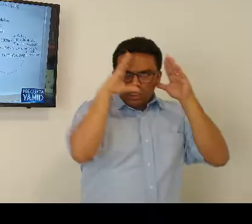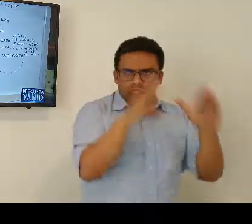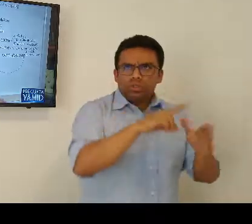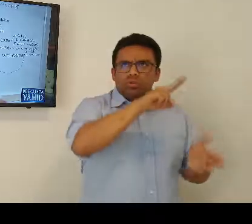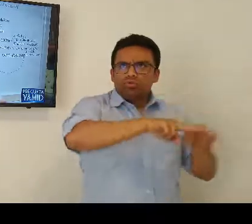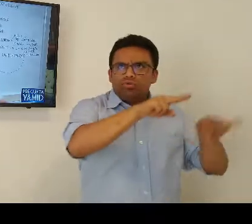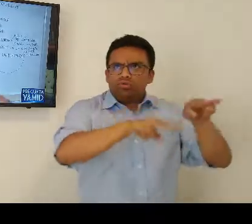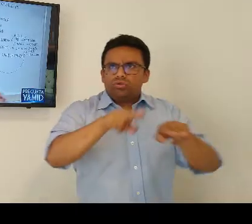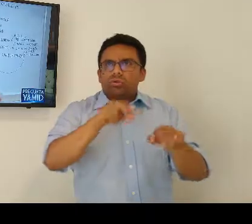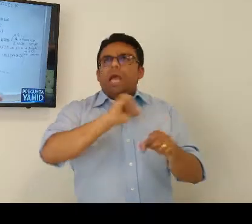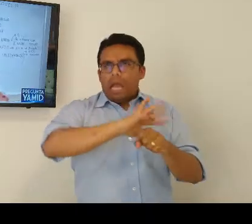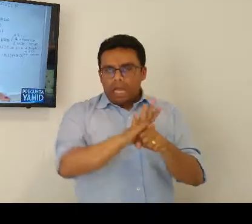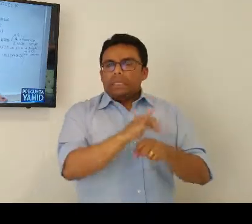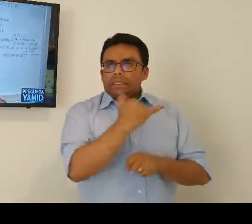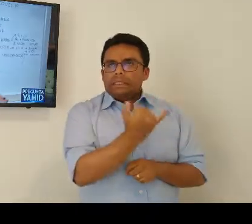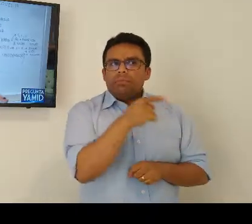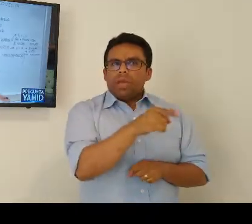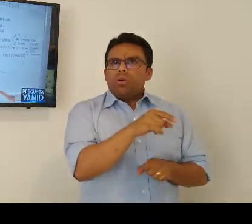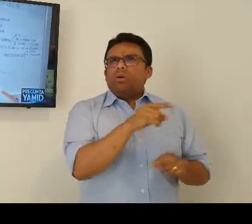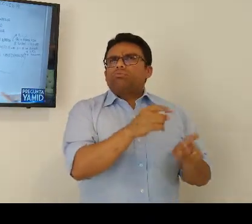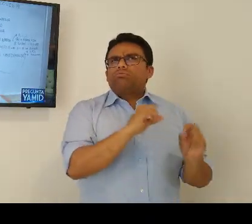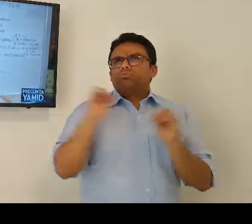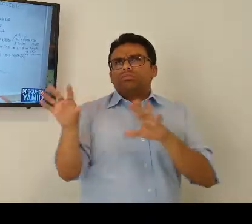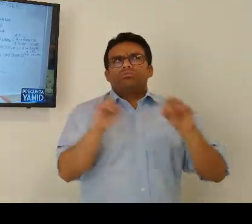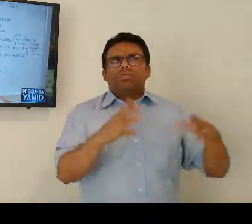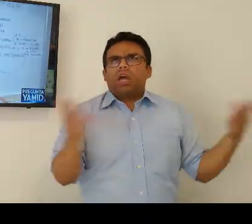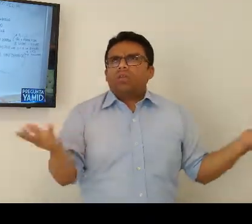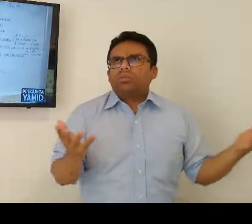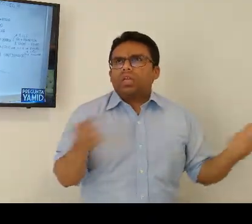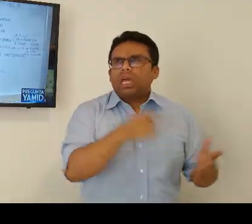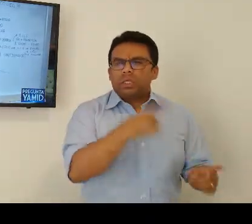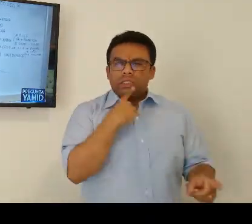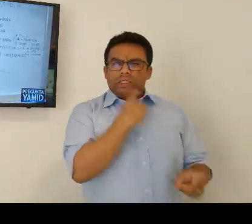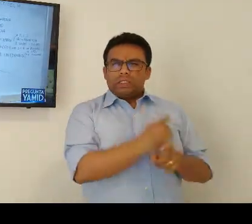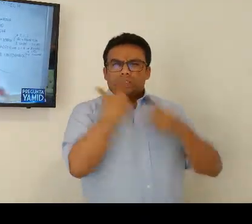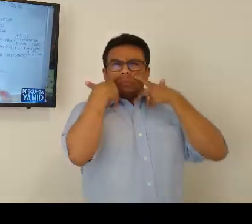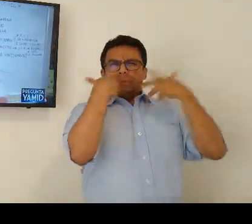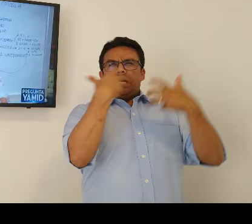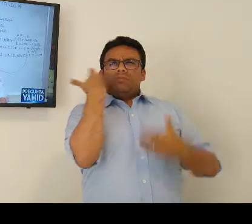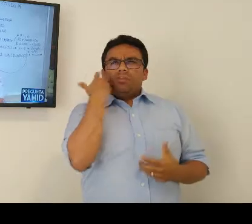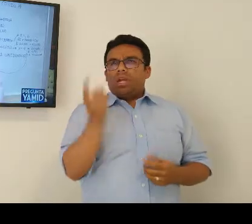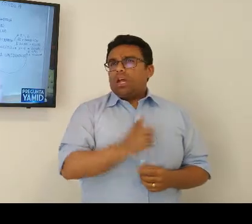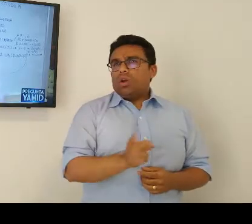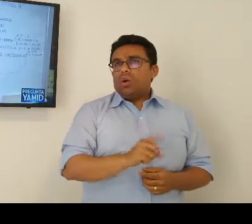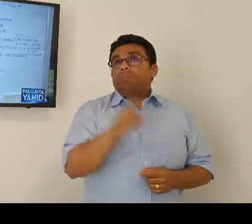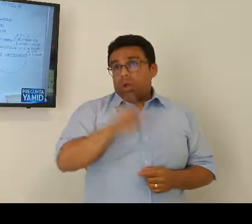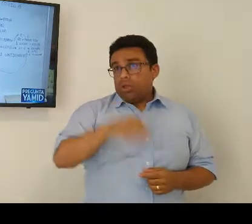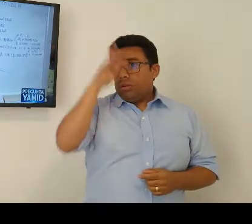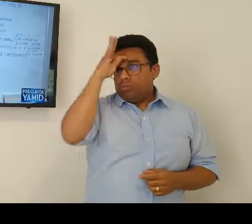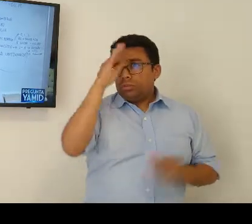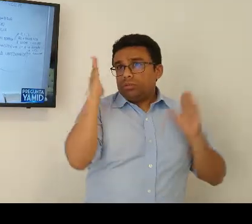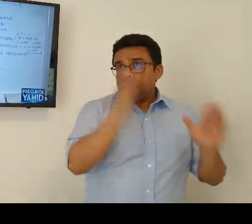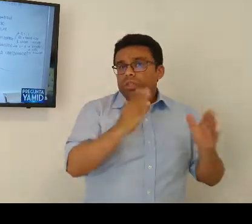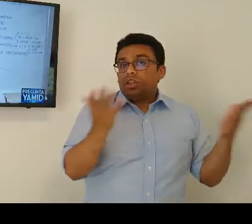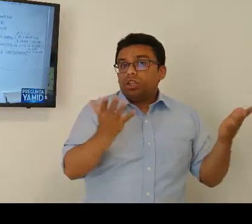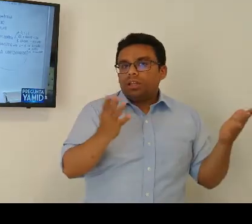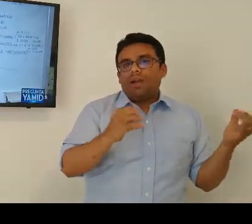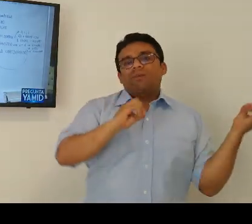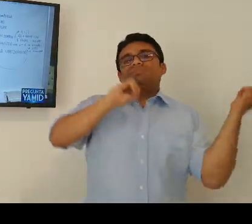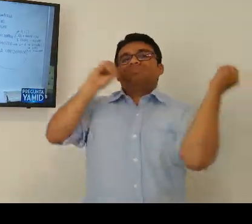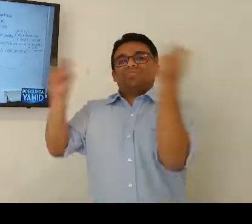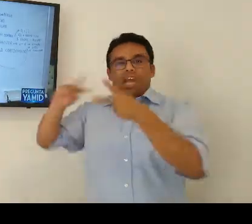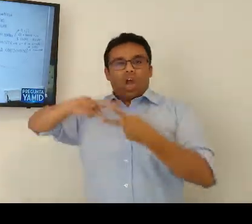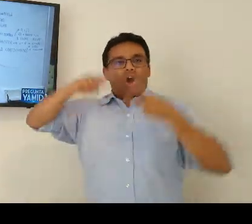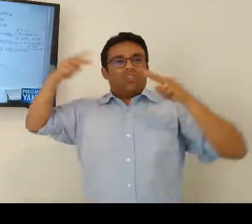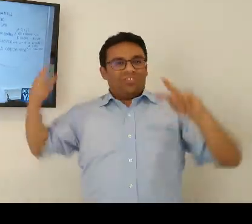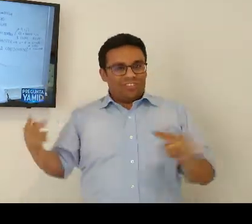coronavirus, que son de baja complejidad, no tienen nada muy complejo, pero igual los tendríamos que atender en un hospital? ¿A dónde los vamos a mandar? A Corferias.